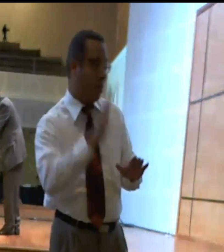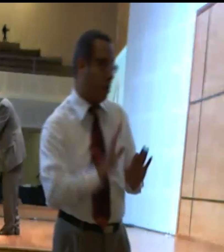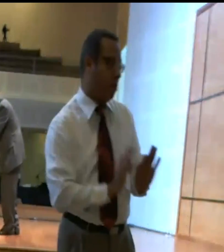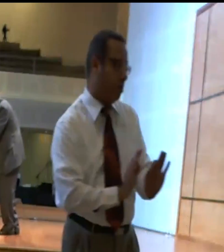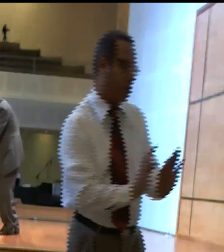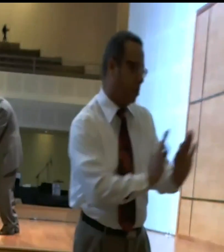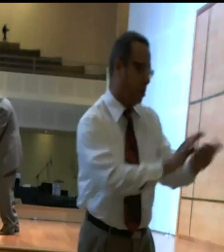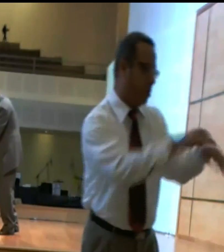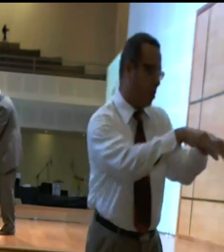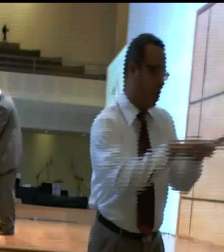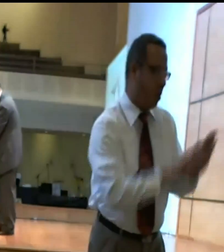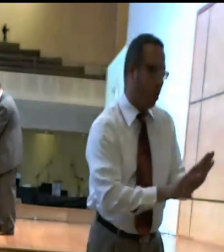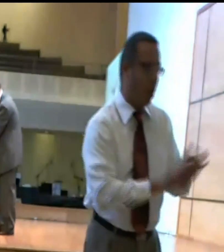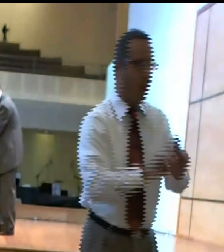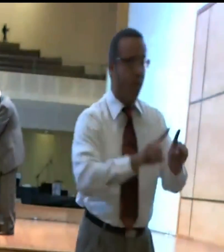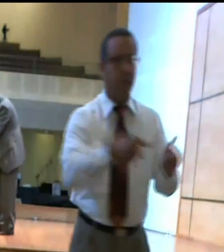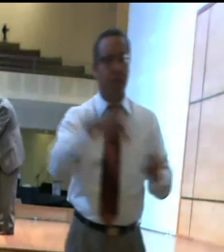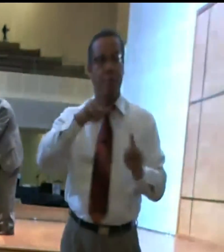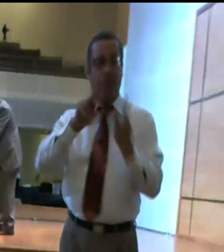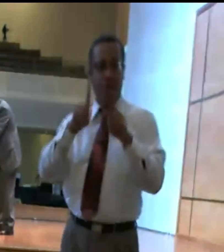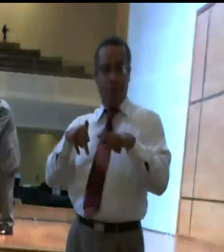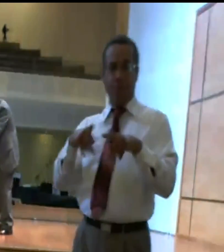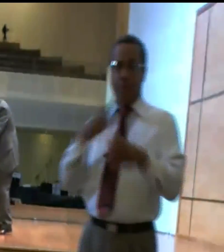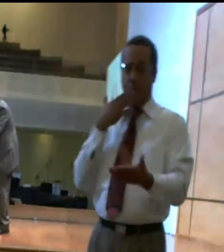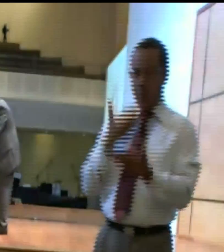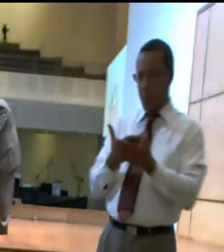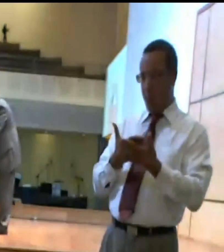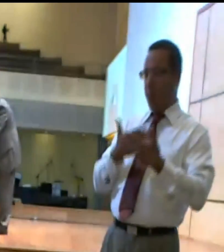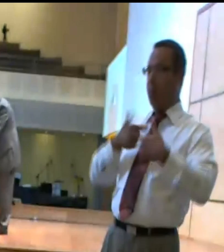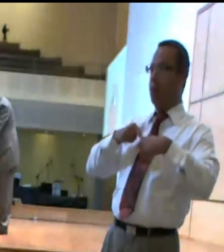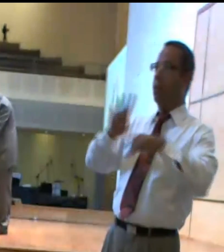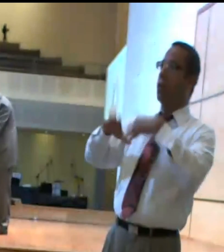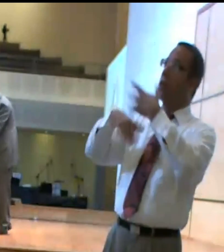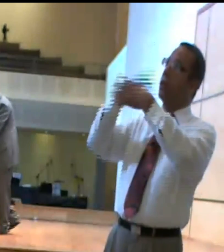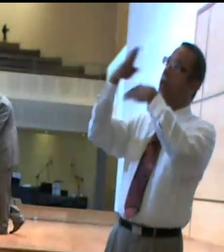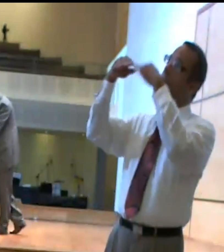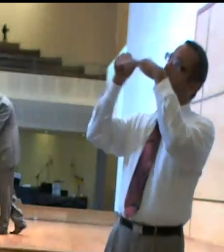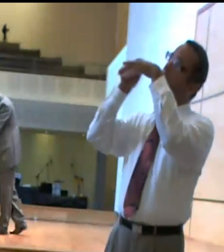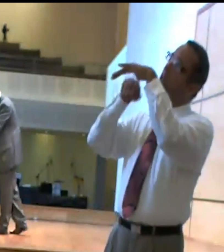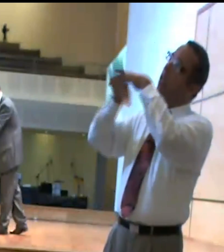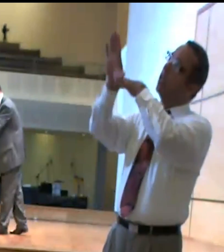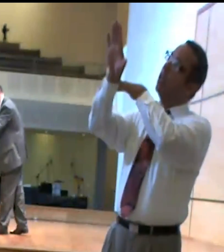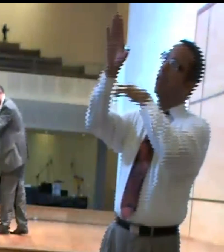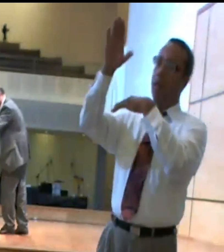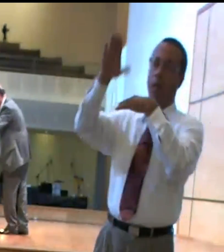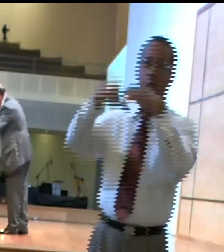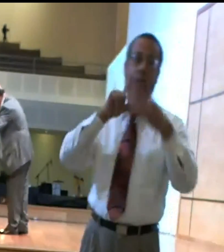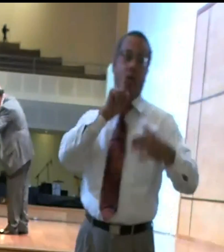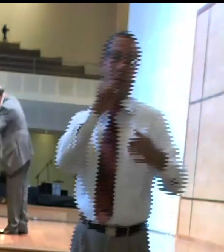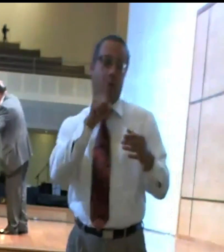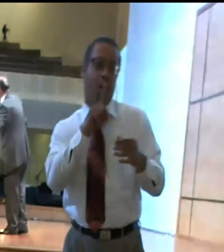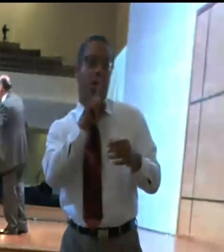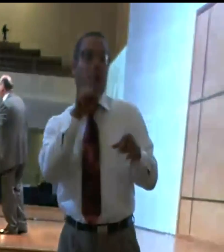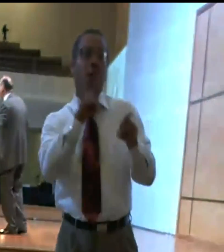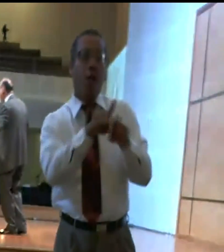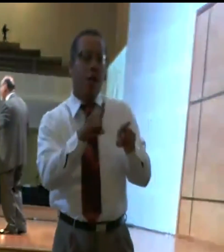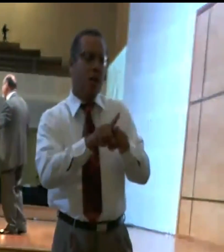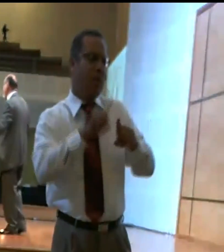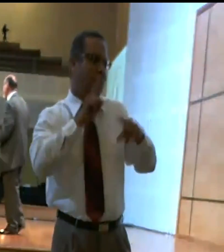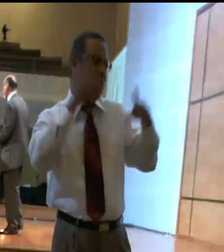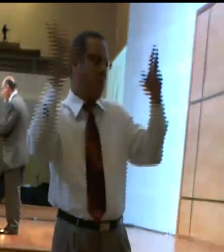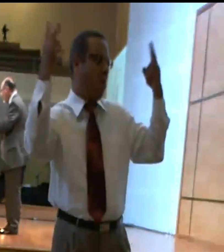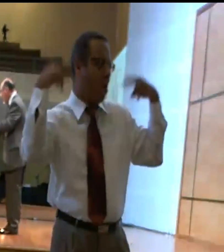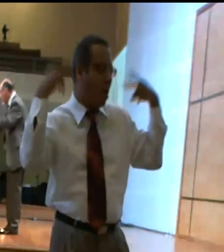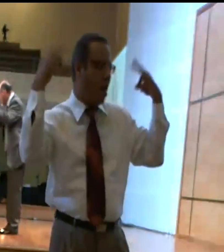los que frecuentaban el lugar santo fueron luego puestos en olvido en la ciudad donde habían actuado con rectitud. Esto también es